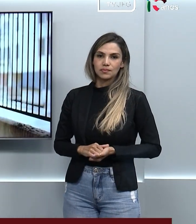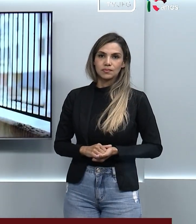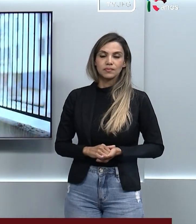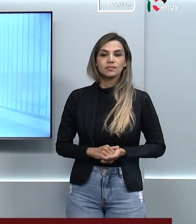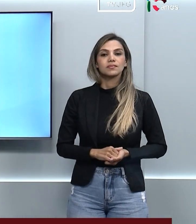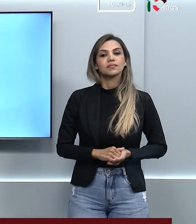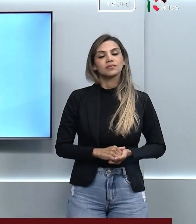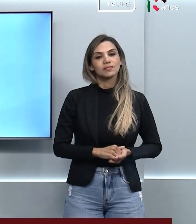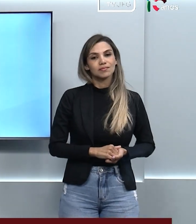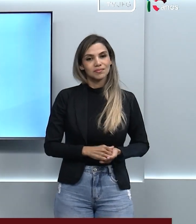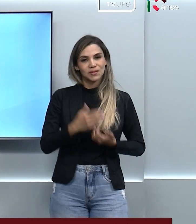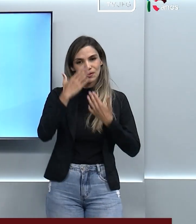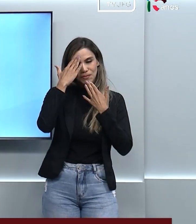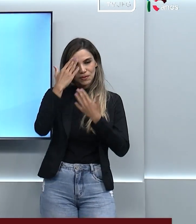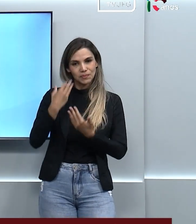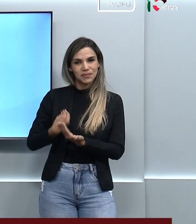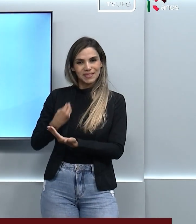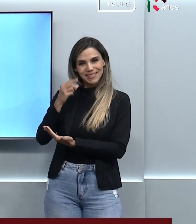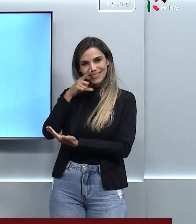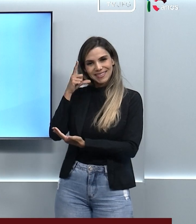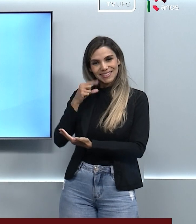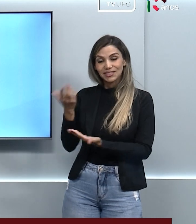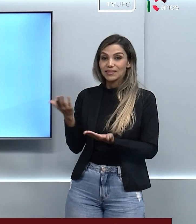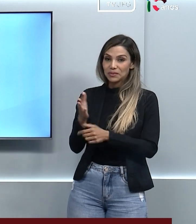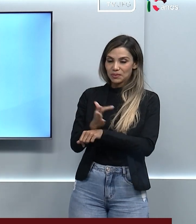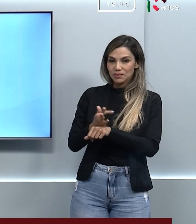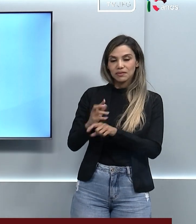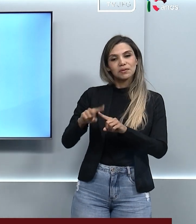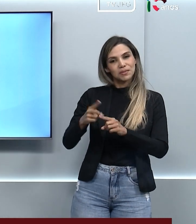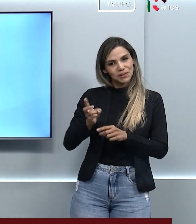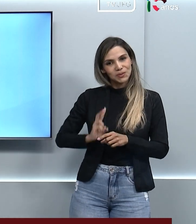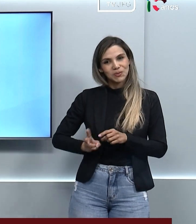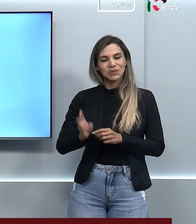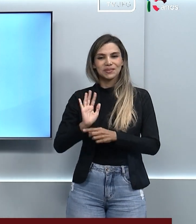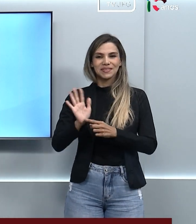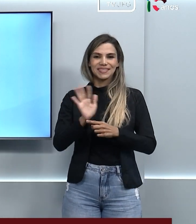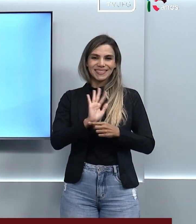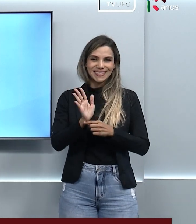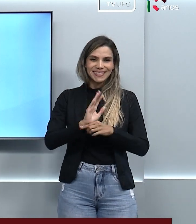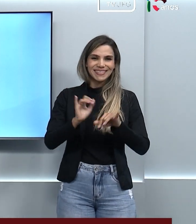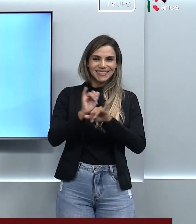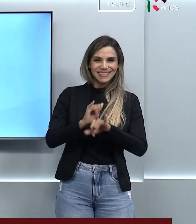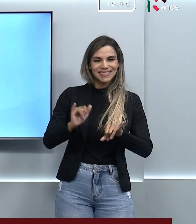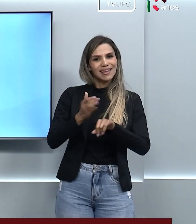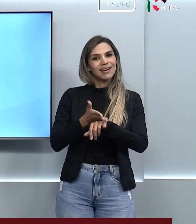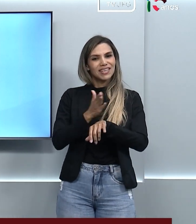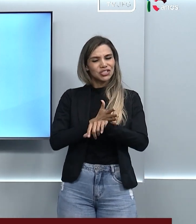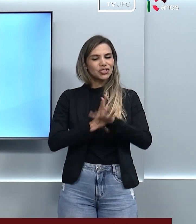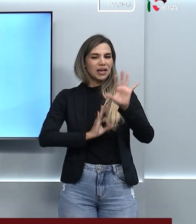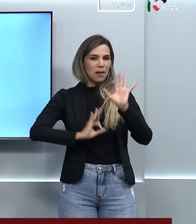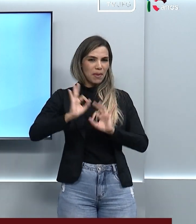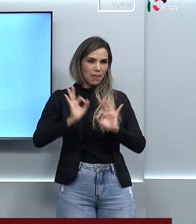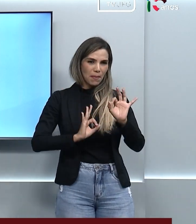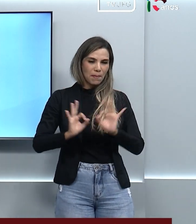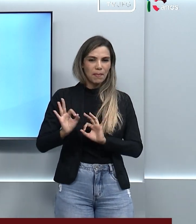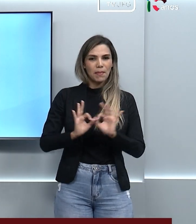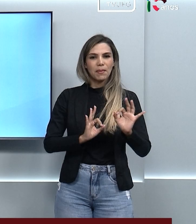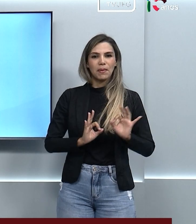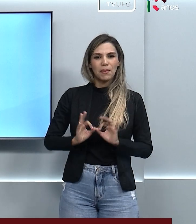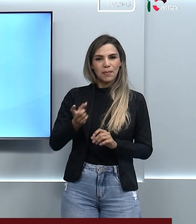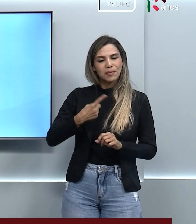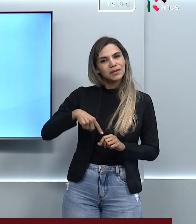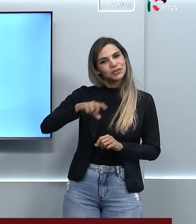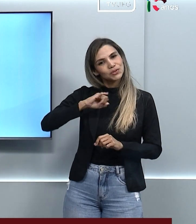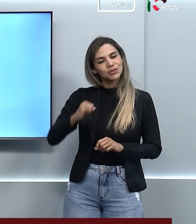A gente agradece o conteúdo da Janaína, que está de férias, mas continua aqui com a gente nos conteúdos que ela deixou preparados para que a gente pudesse